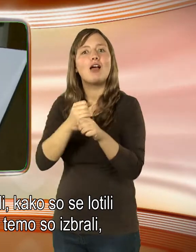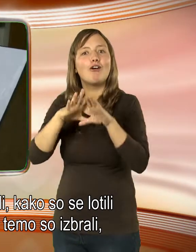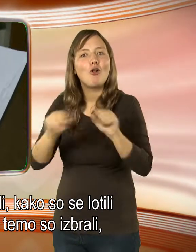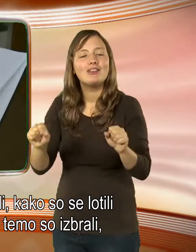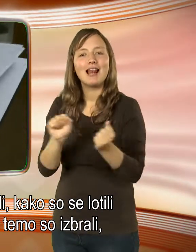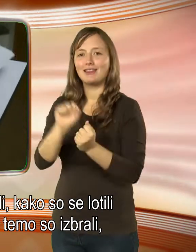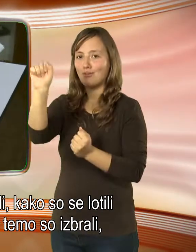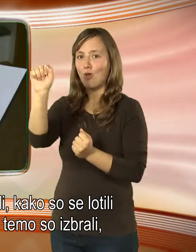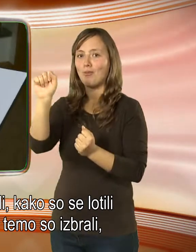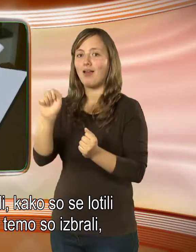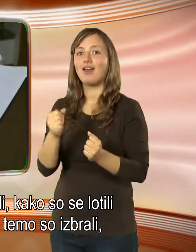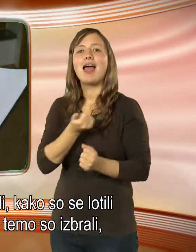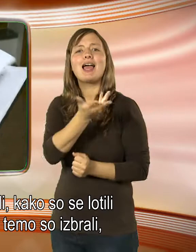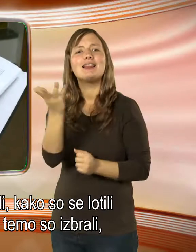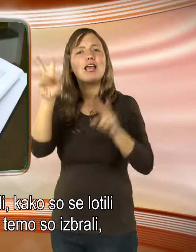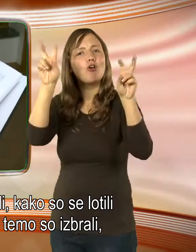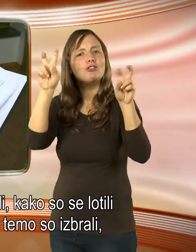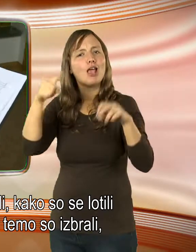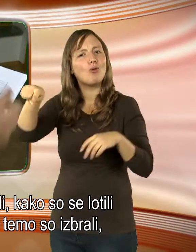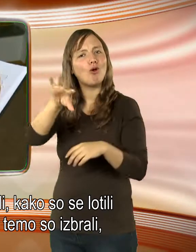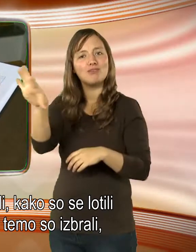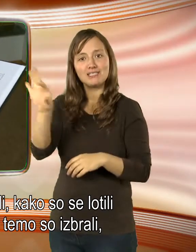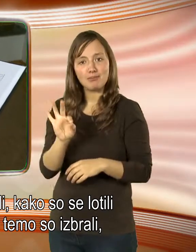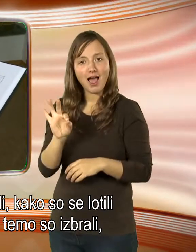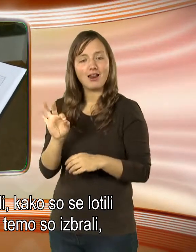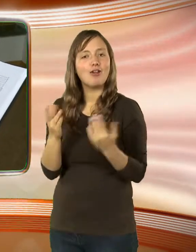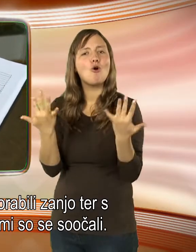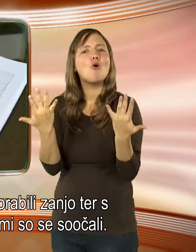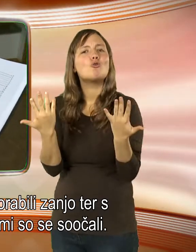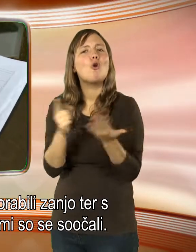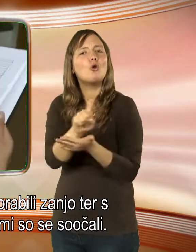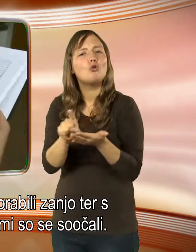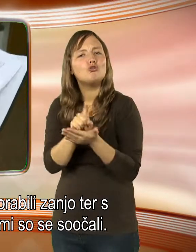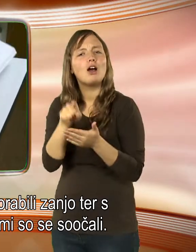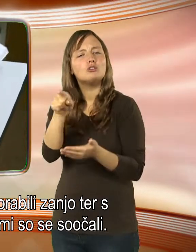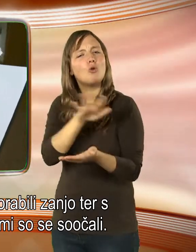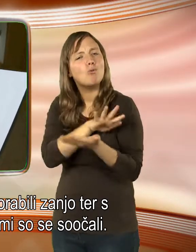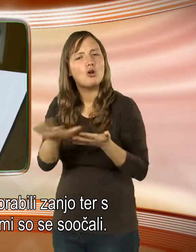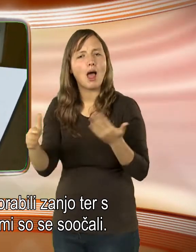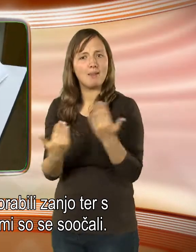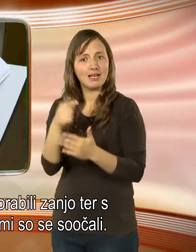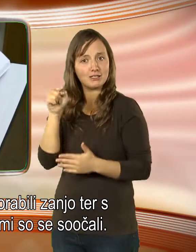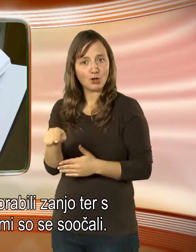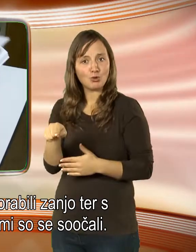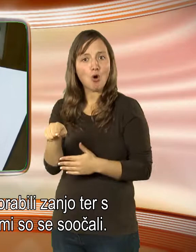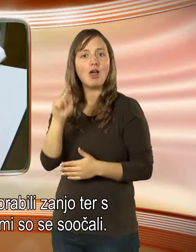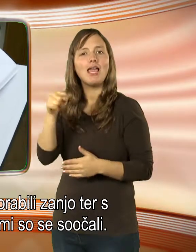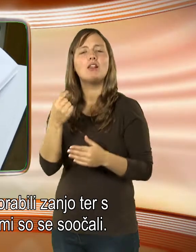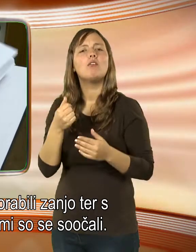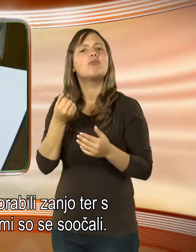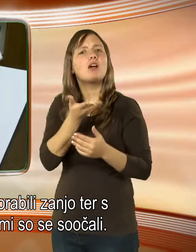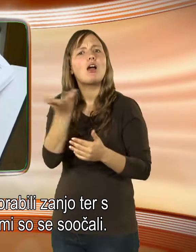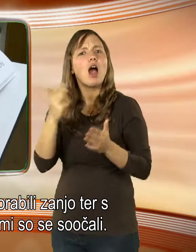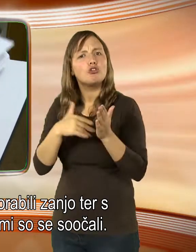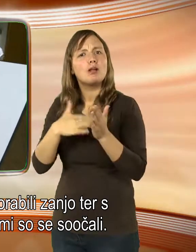diplome, katero temo so izbrali, koliko časa so porabili zanjo ter s kakšnimi težavami so se soočali.